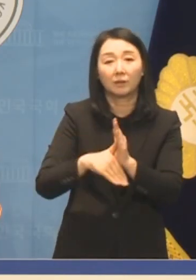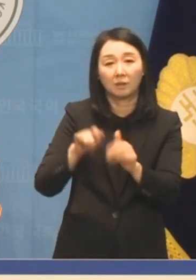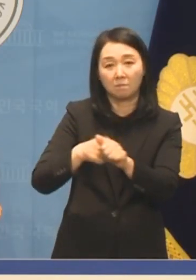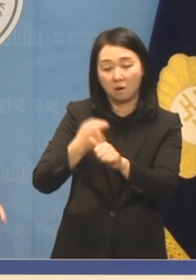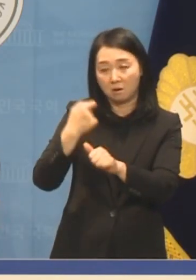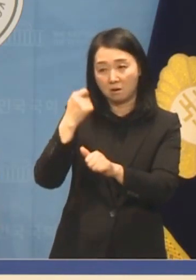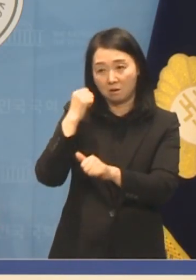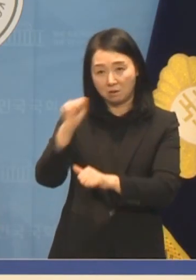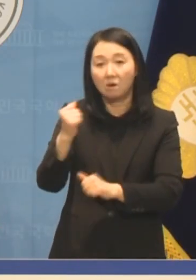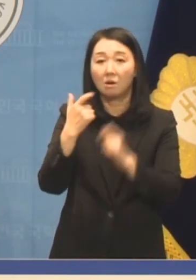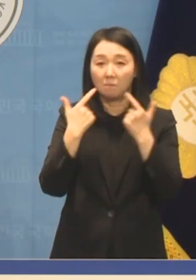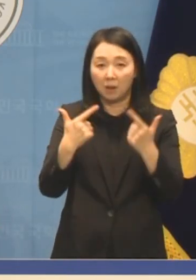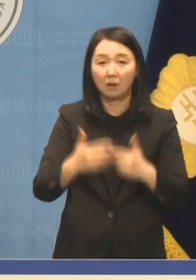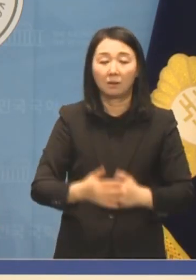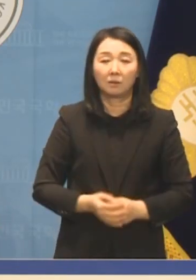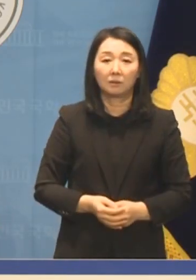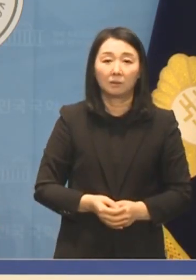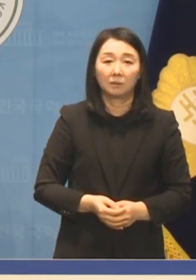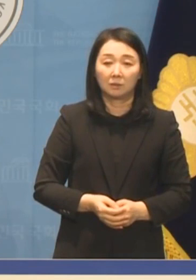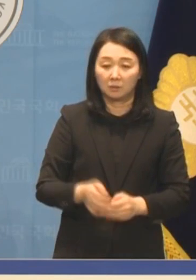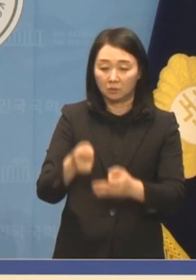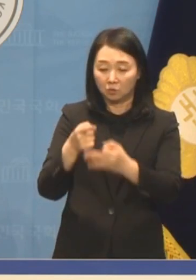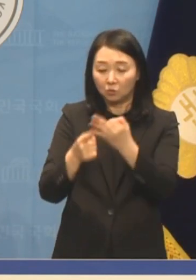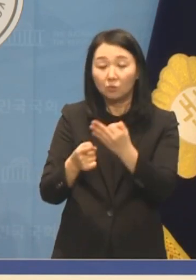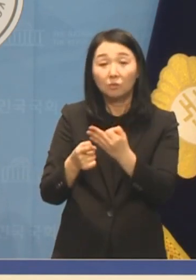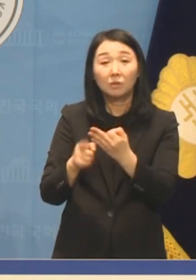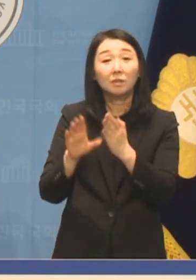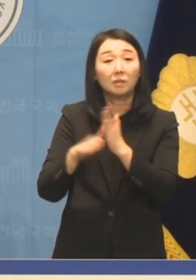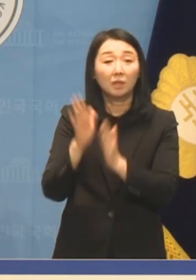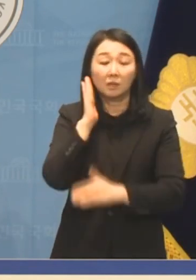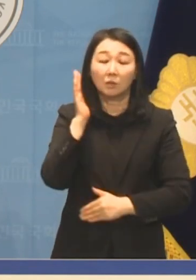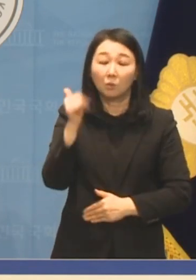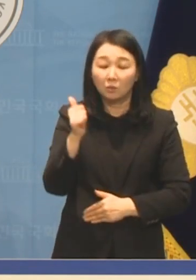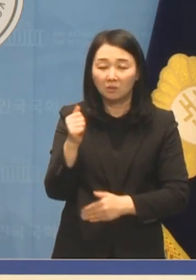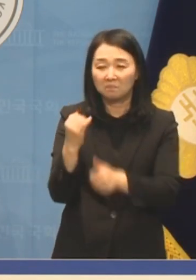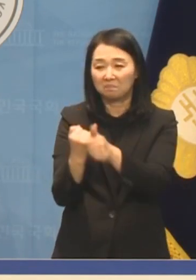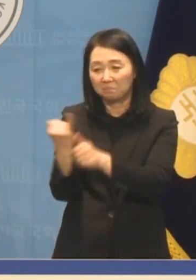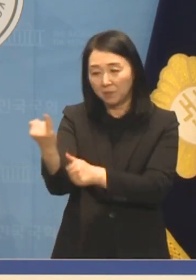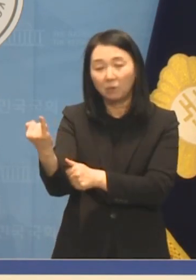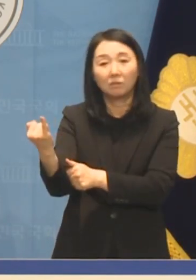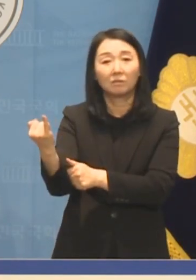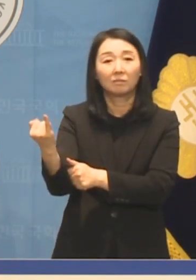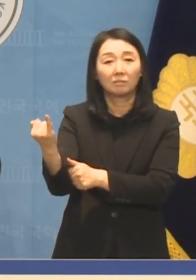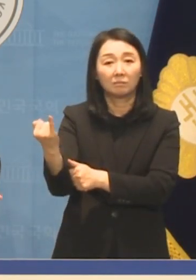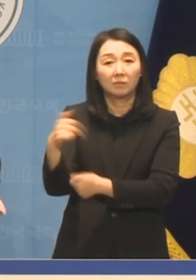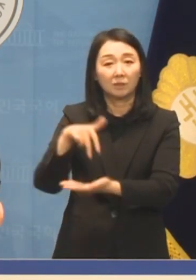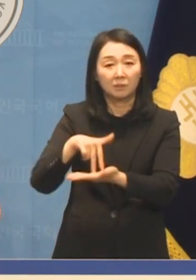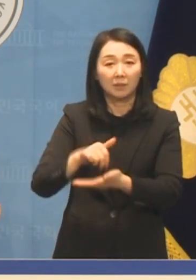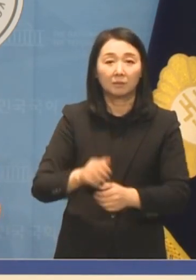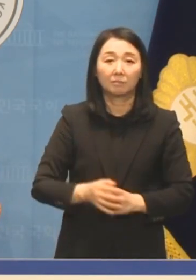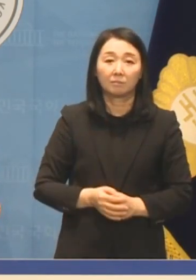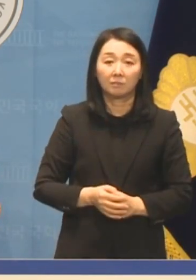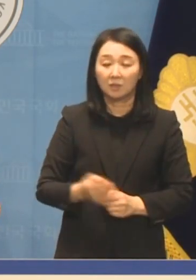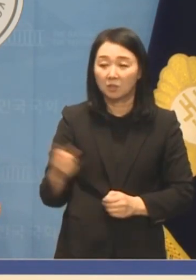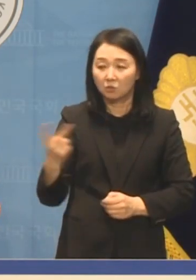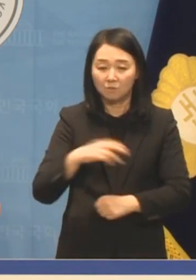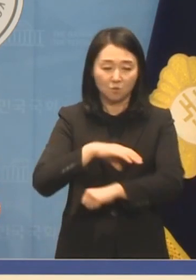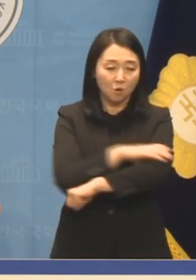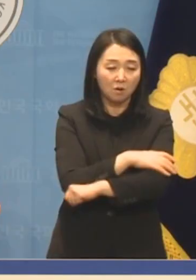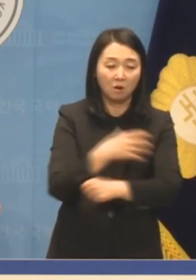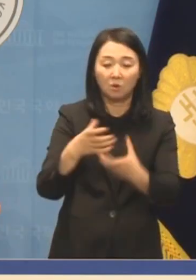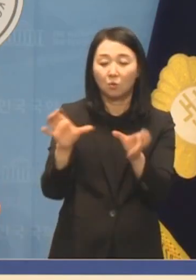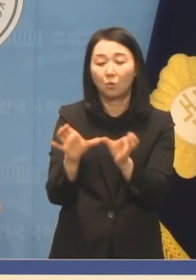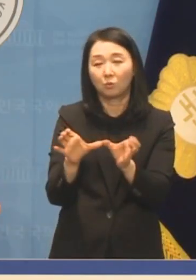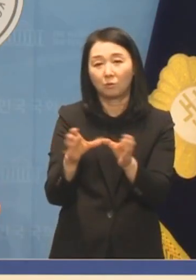처벌됩니다. 윤석열은 당시 대통령이고 김건희는 배우자로서 이 둘은 권력